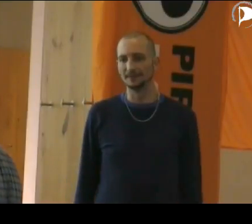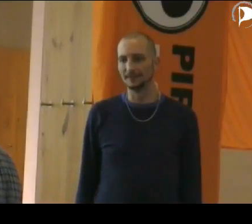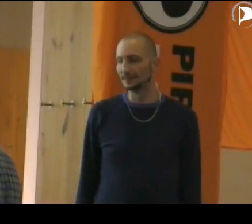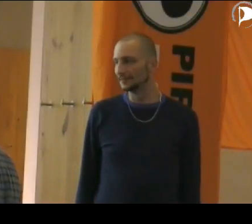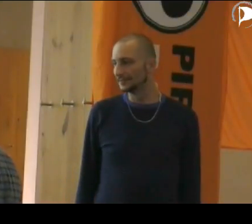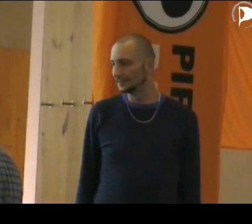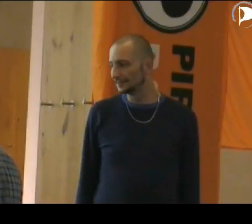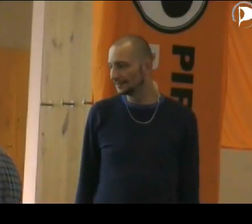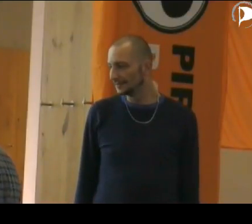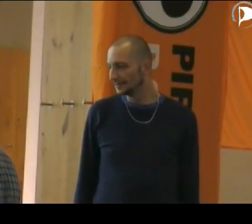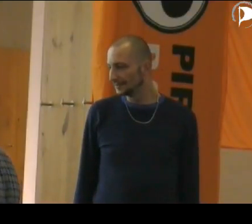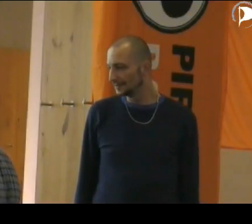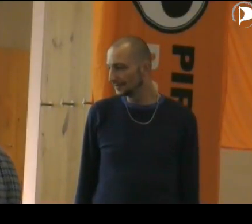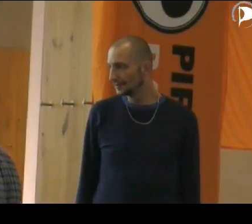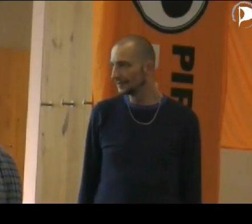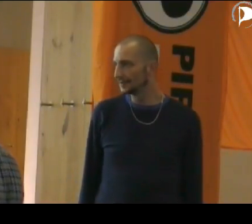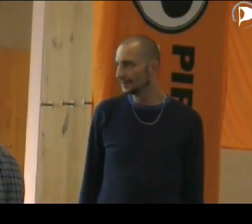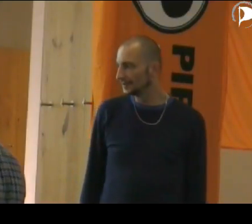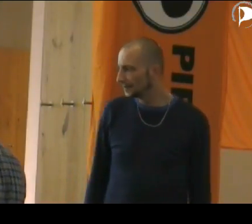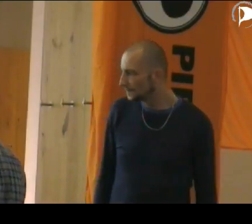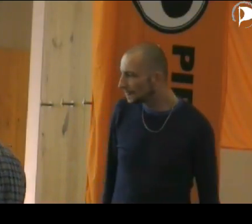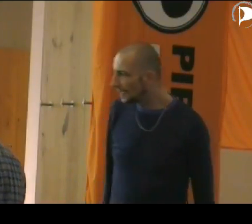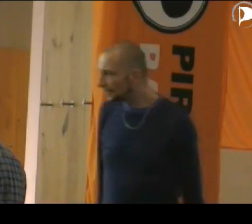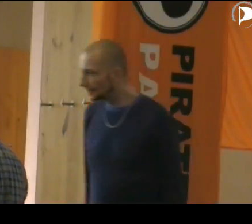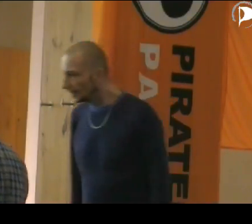das gebracht mehr